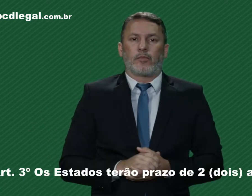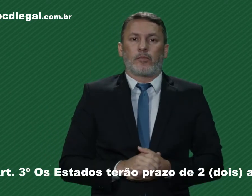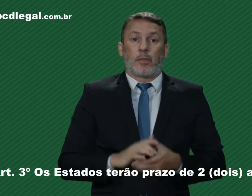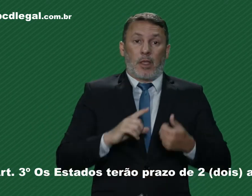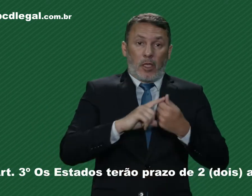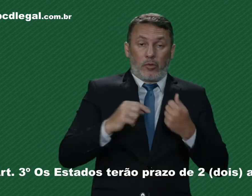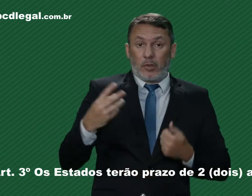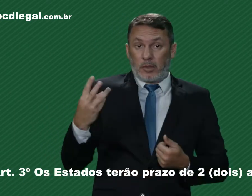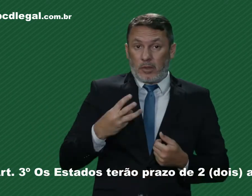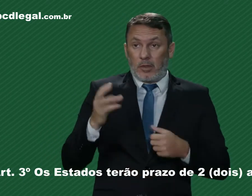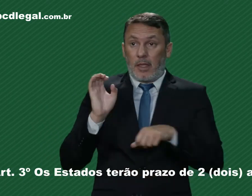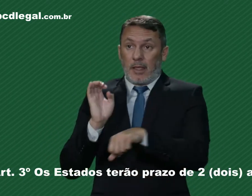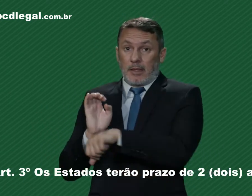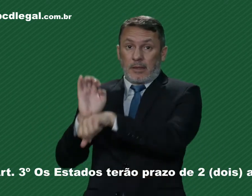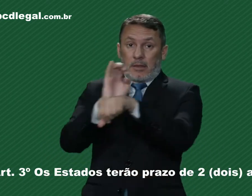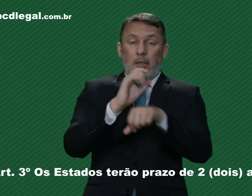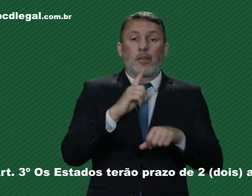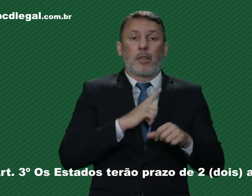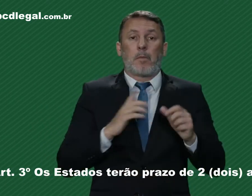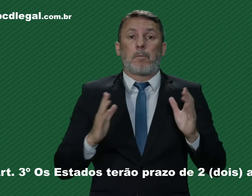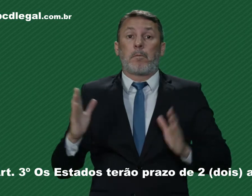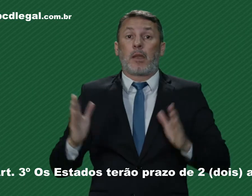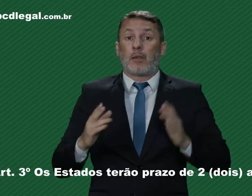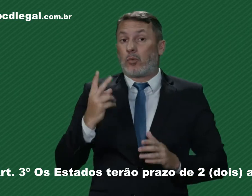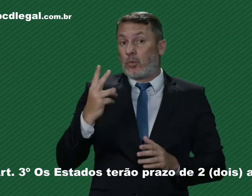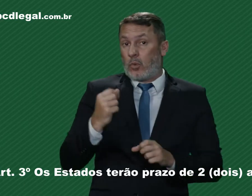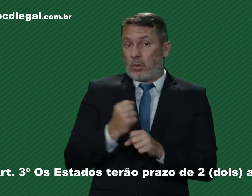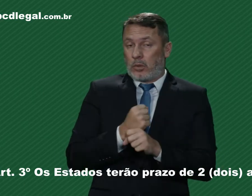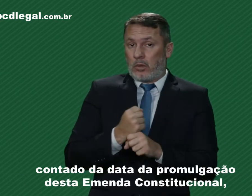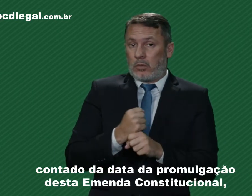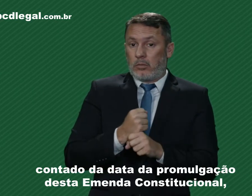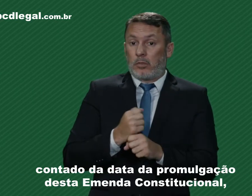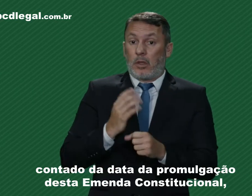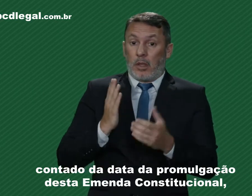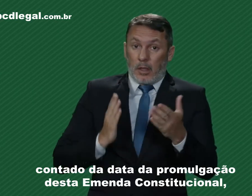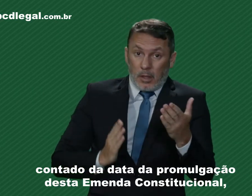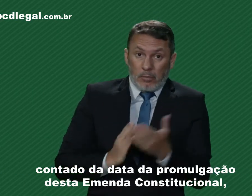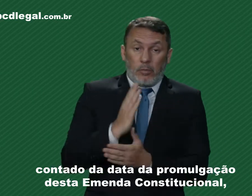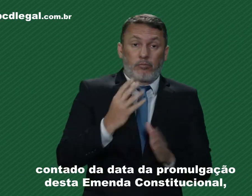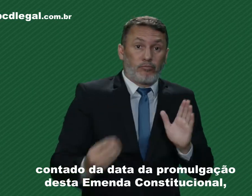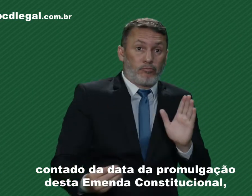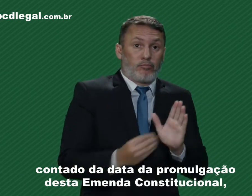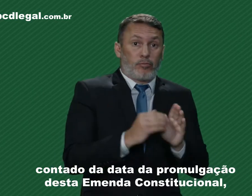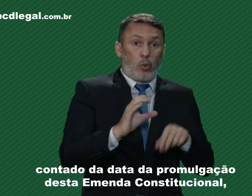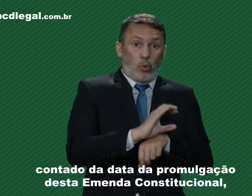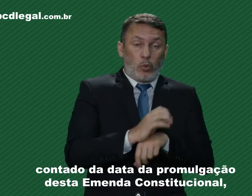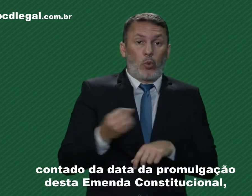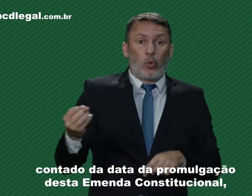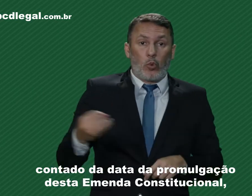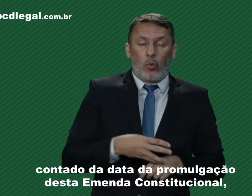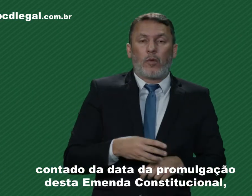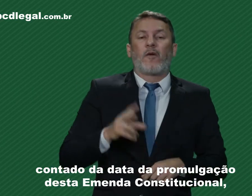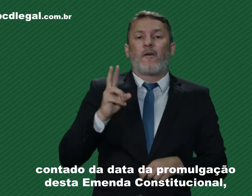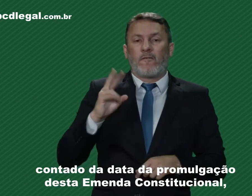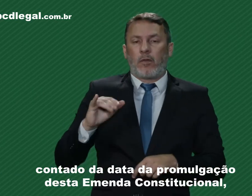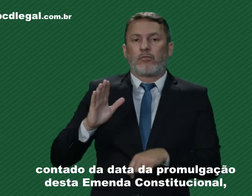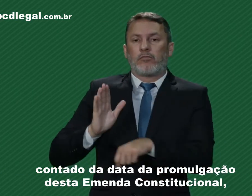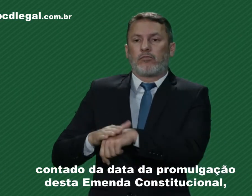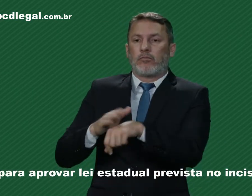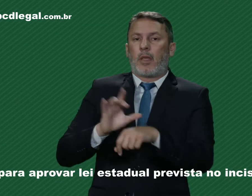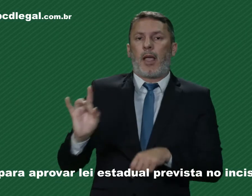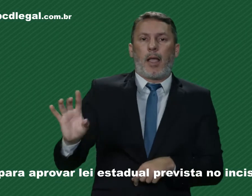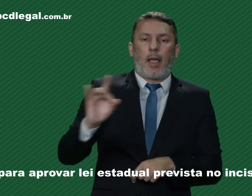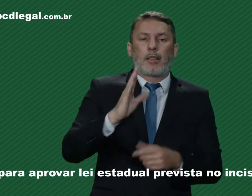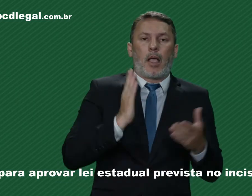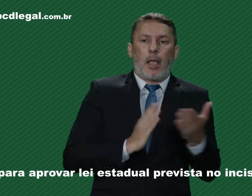Federal. Artigo 3º. Os Estados terão prazo de 2 anos contados da data da promulgação desta emenda